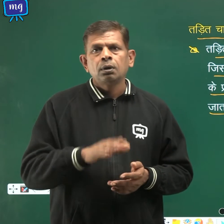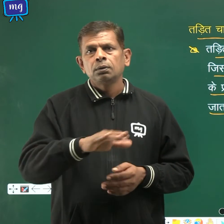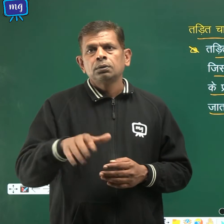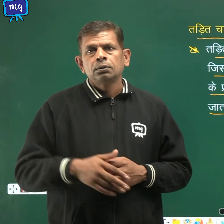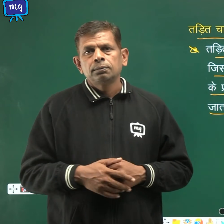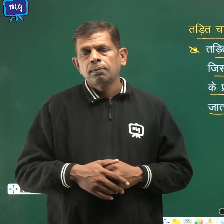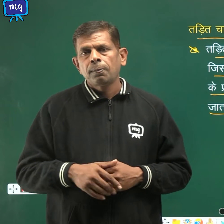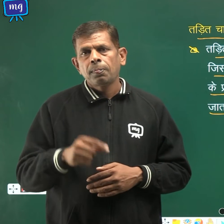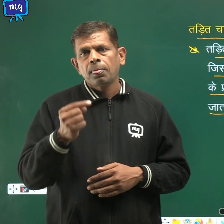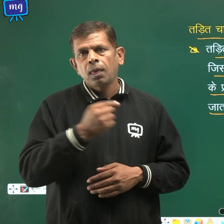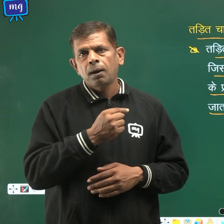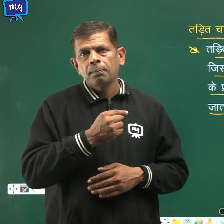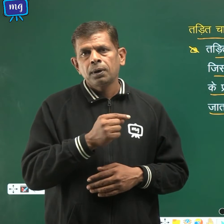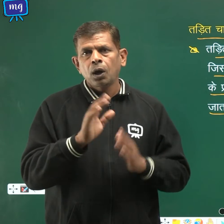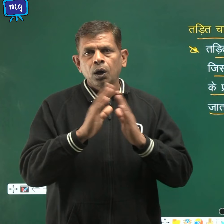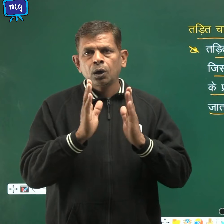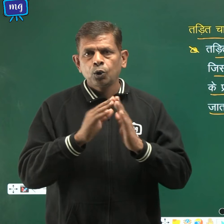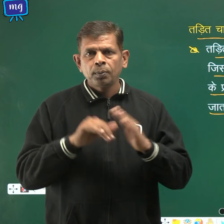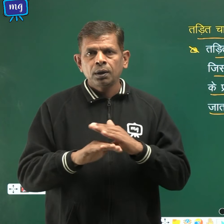बच्चों, आपने घरों में